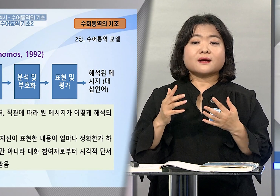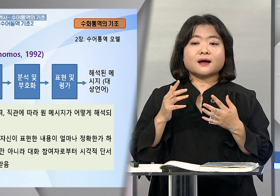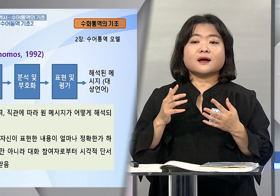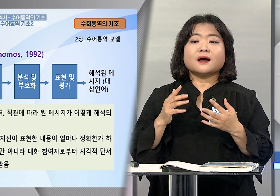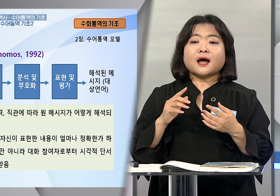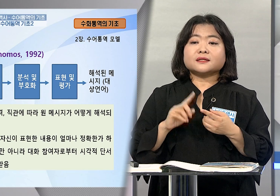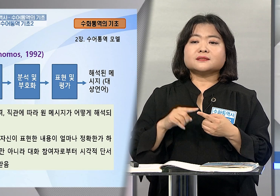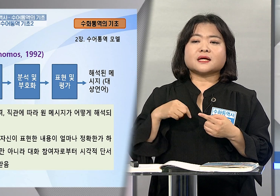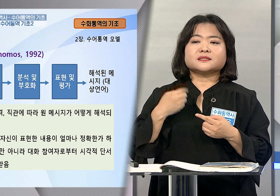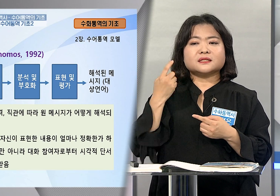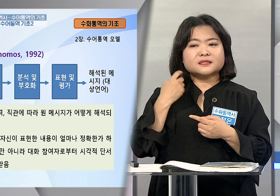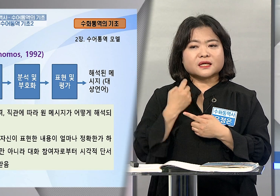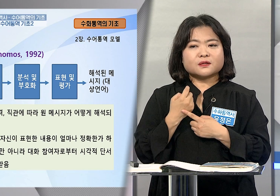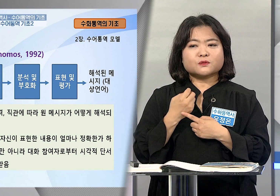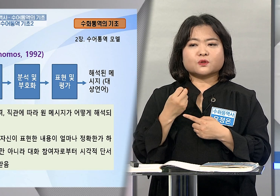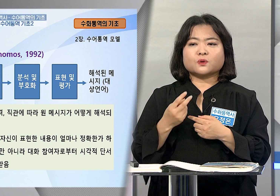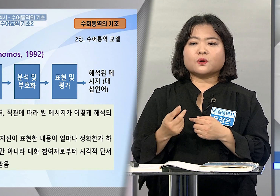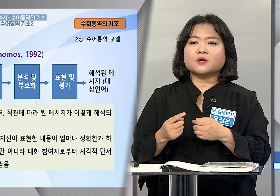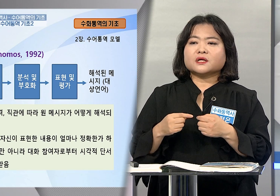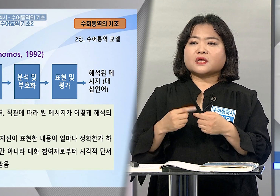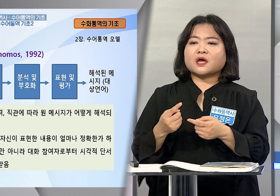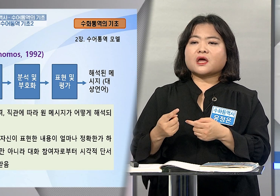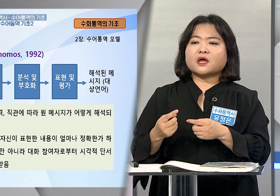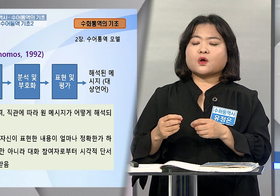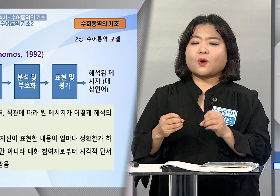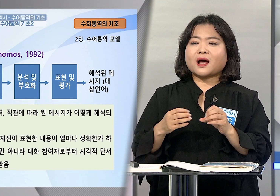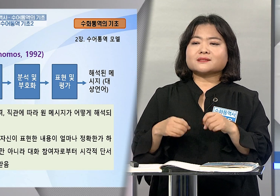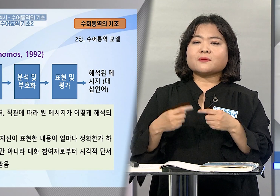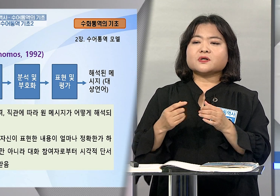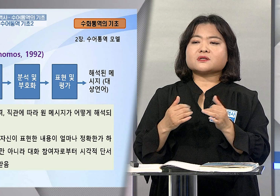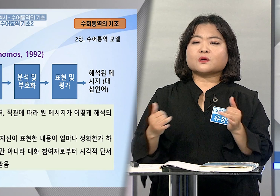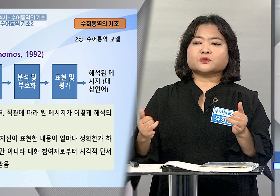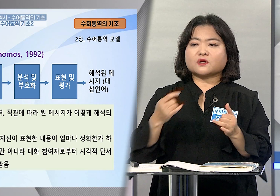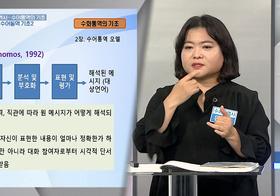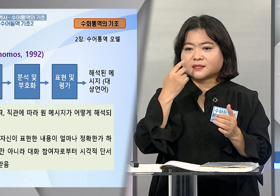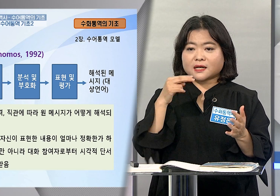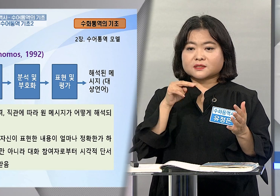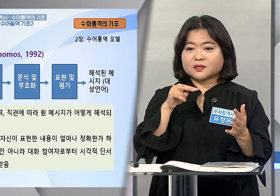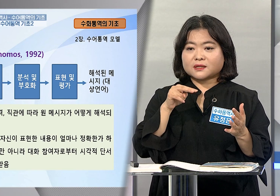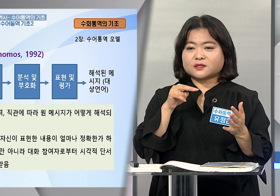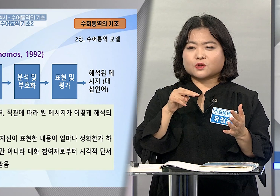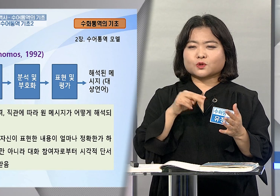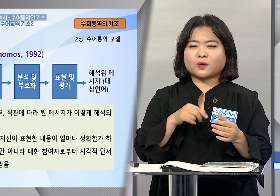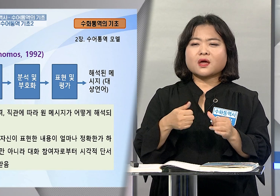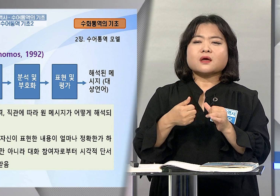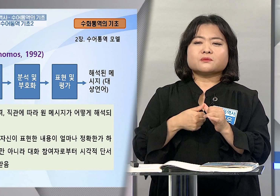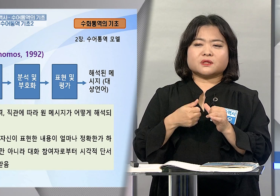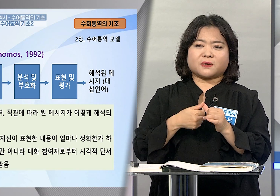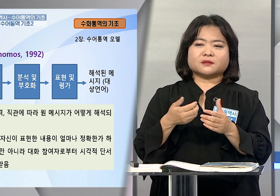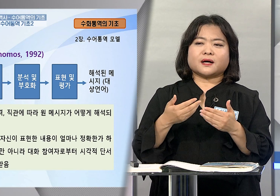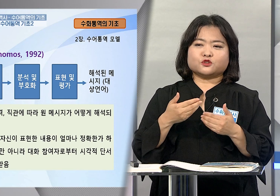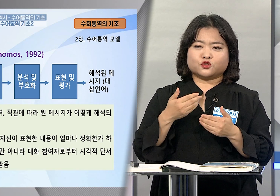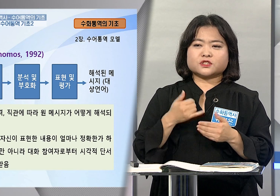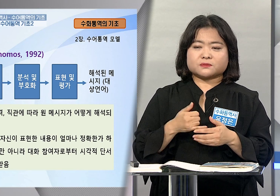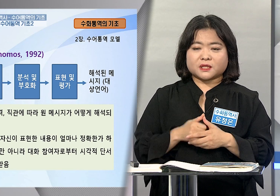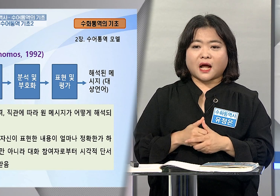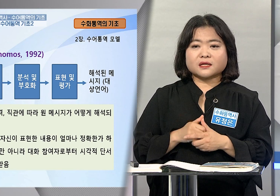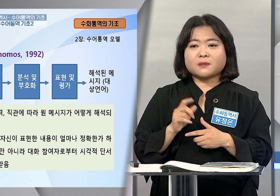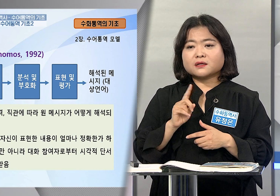정확한가 하는 자신의 느낌, 그리고 대화 참여자로부터 시각적인 단서를 통해 피드백을 받을 수 있습니다. 이